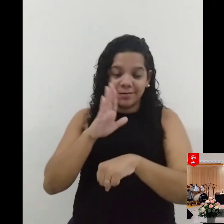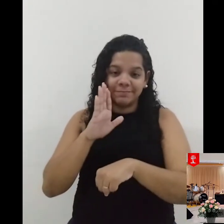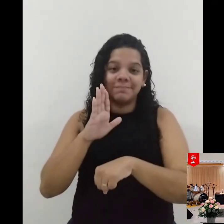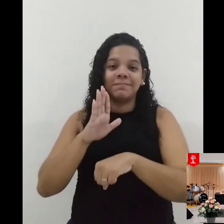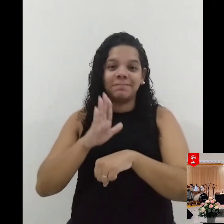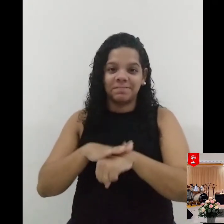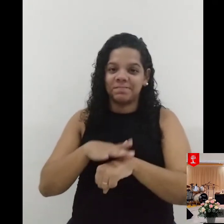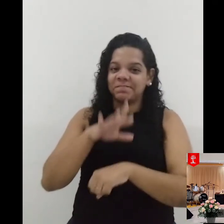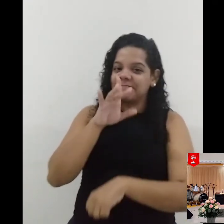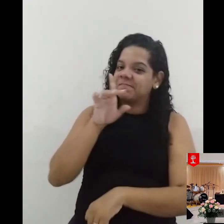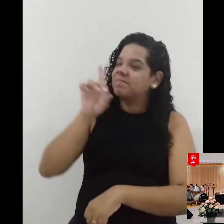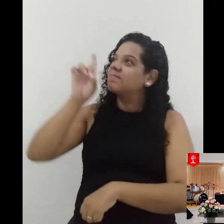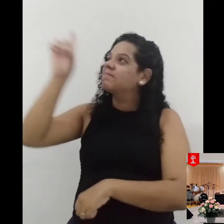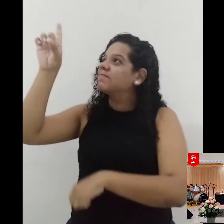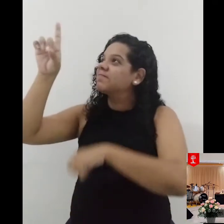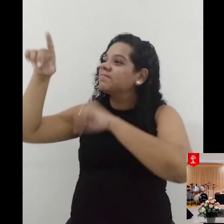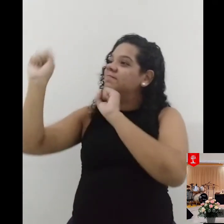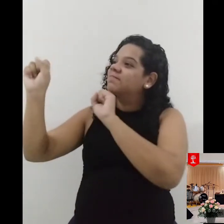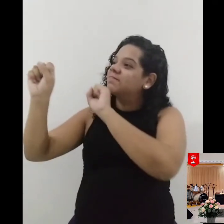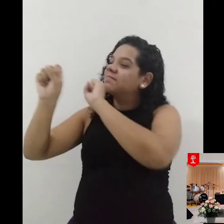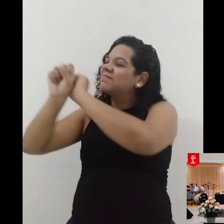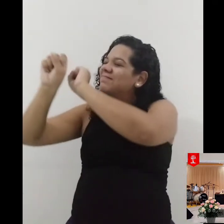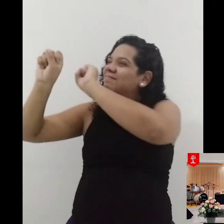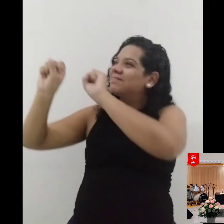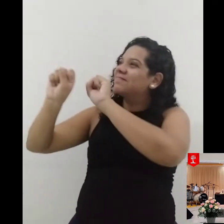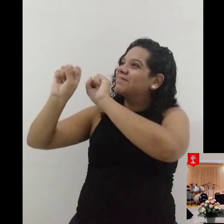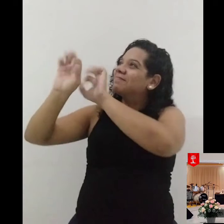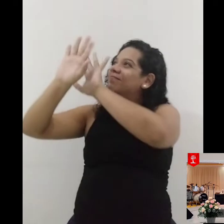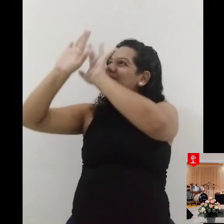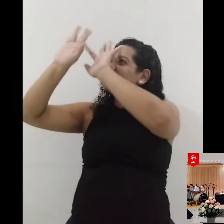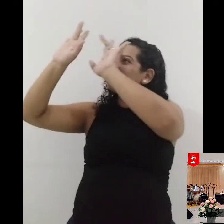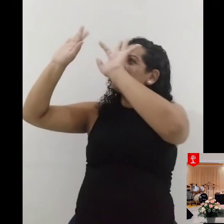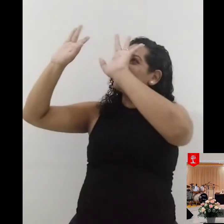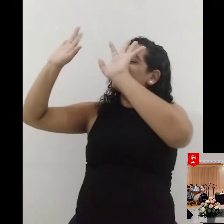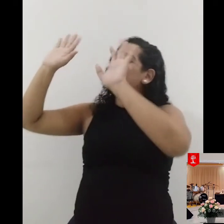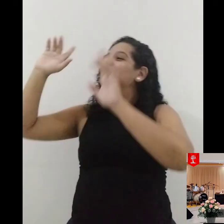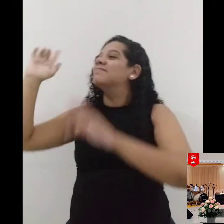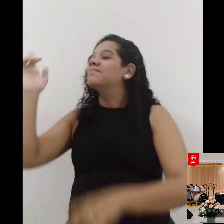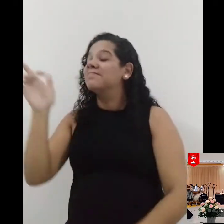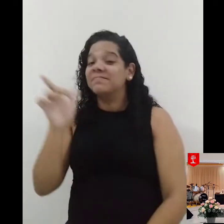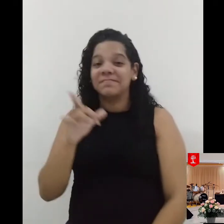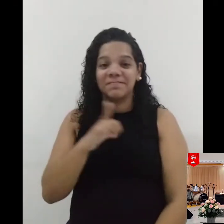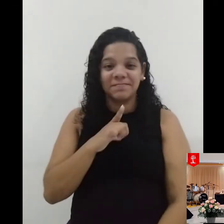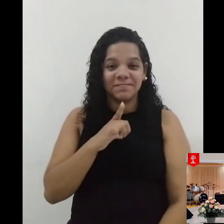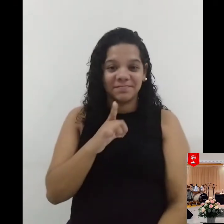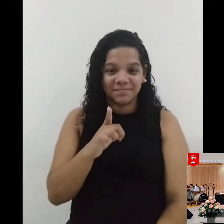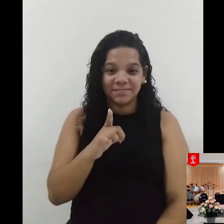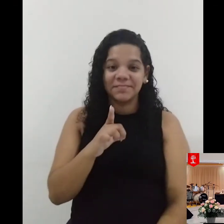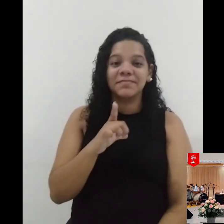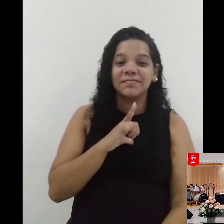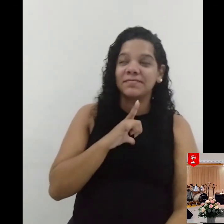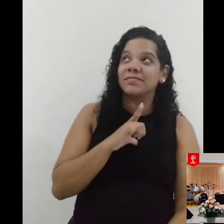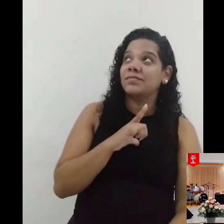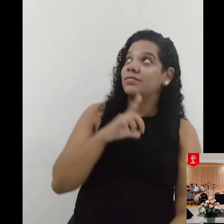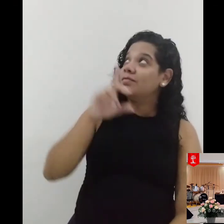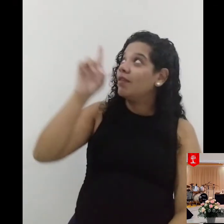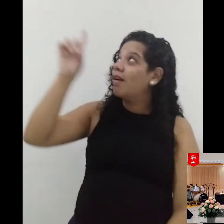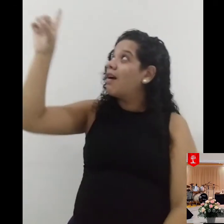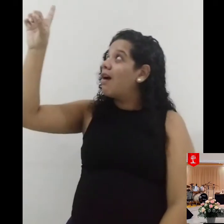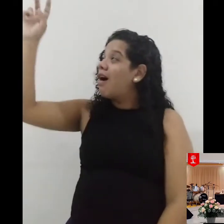importas comigo também. E esse amor